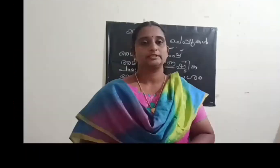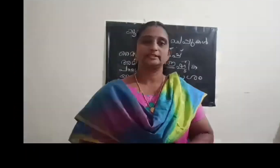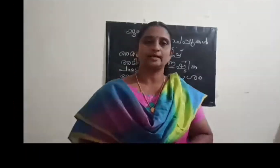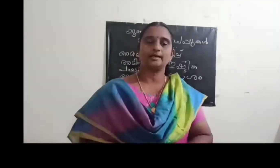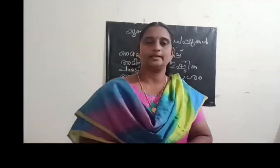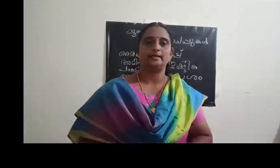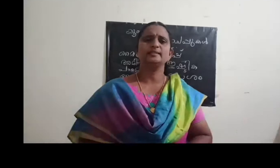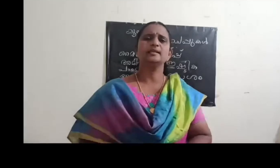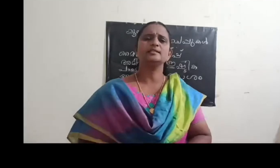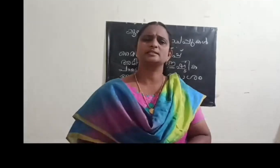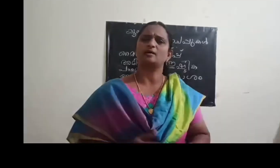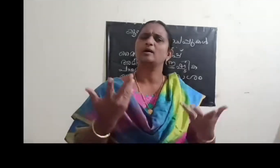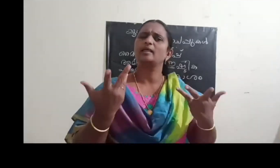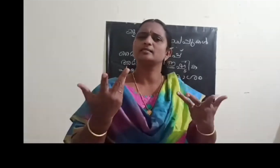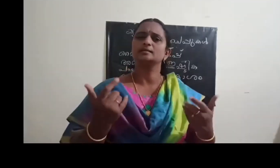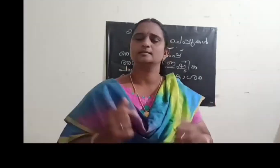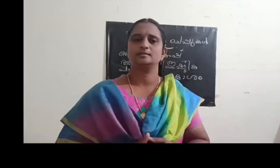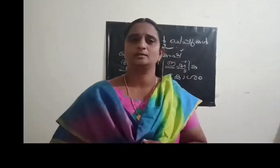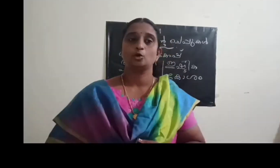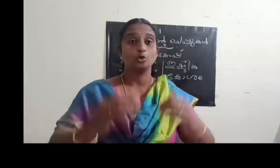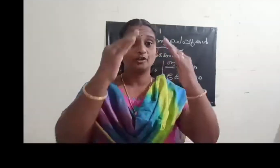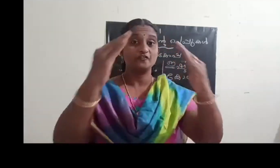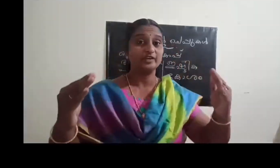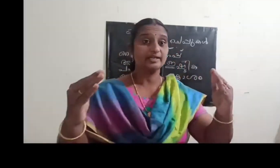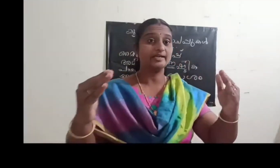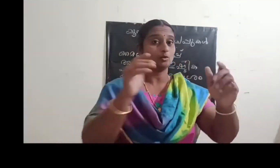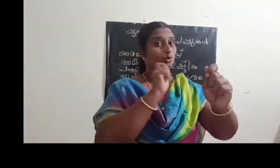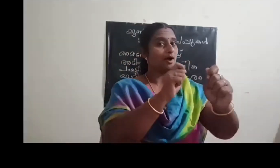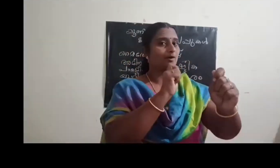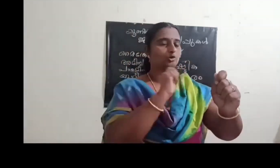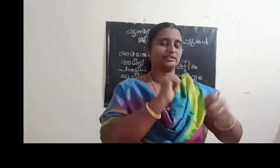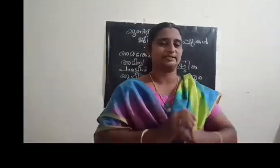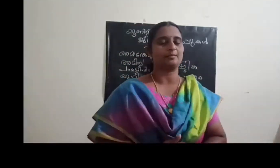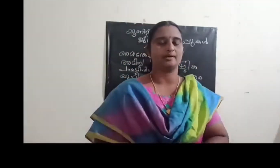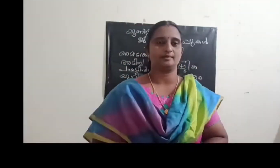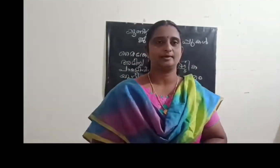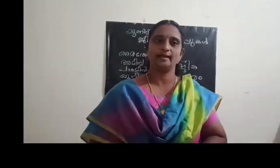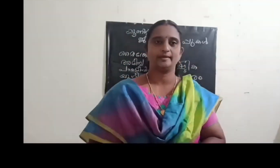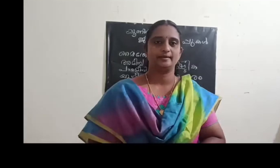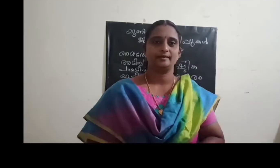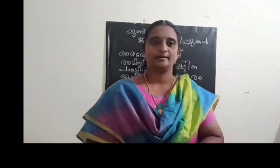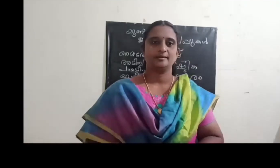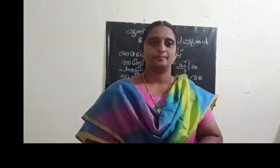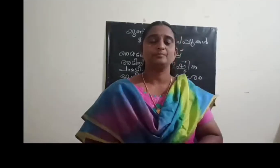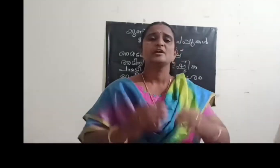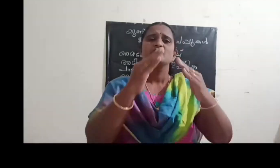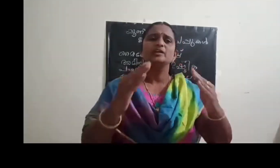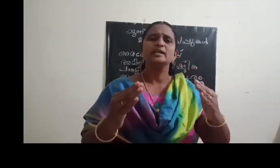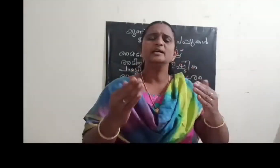ചിത്രം കണ്ടില്ലേ? എന്തിന്റെ ചിത്രമാ? എന്താ അത്? ഒരു വീട് ഉണ്ടാക്കുന്ന ചിത്രമാണ് അല്ലേ? വീട്